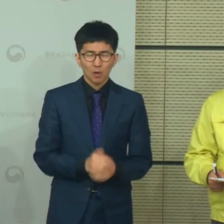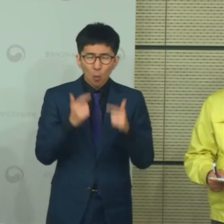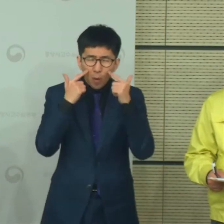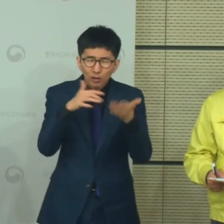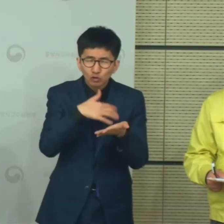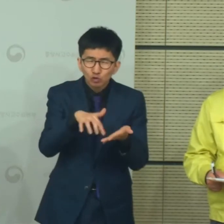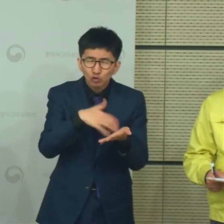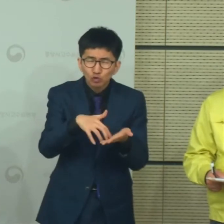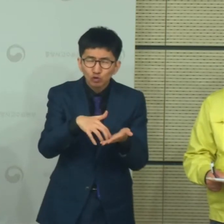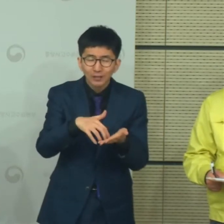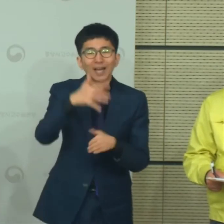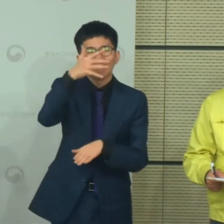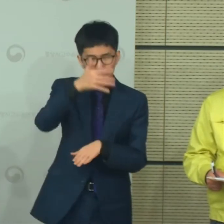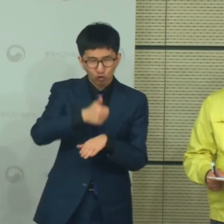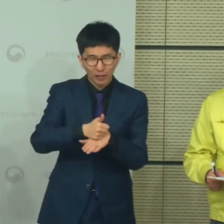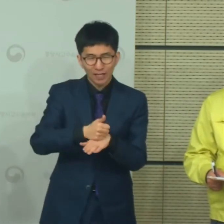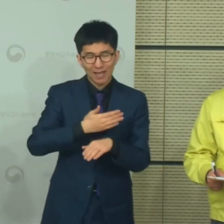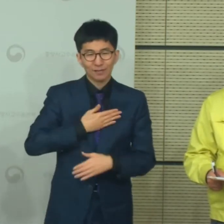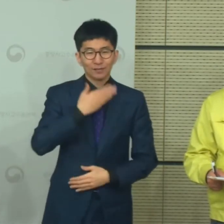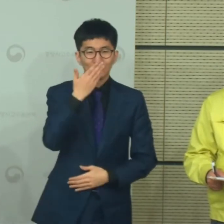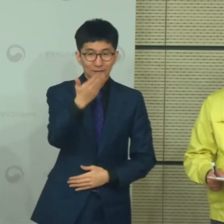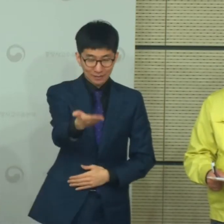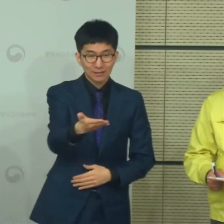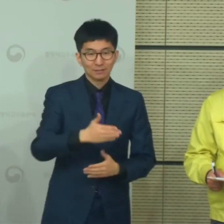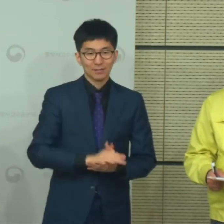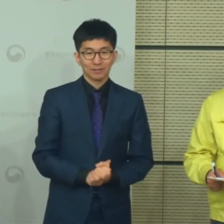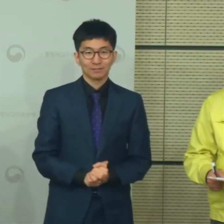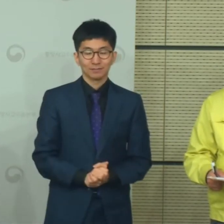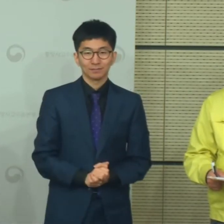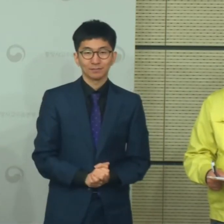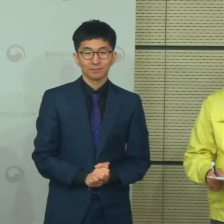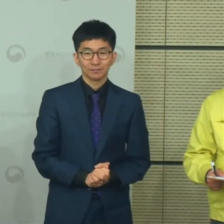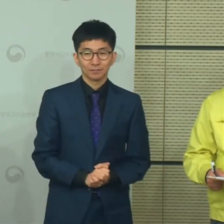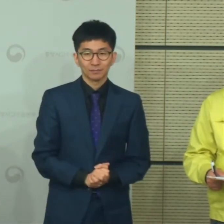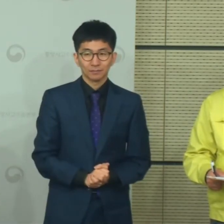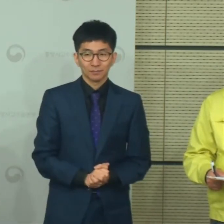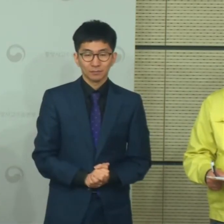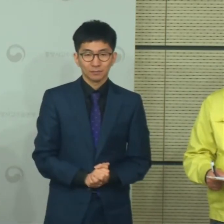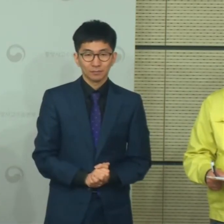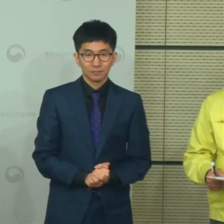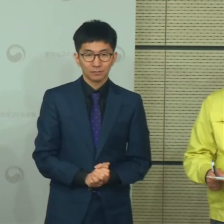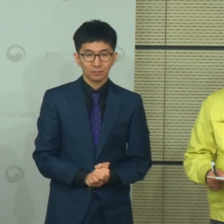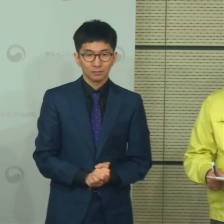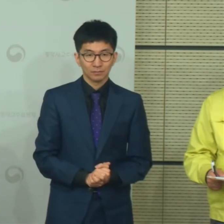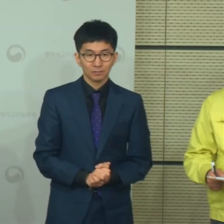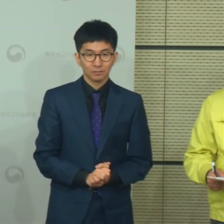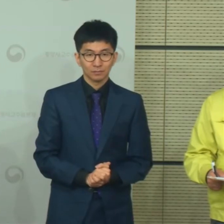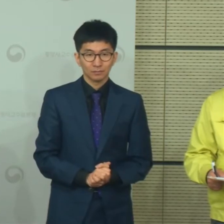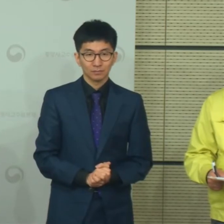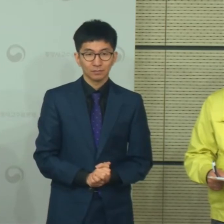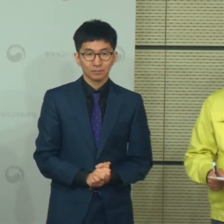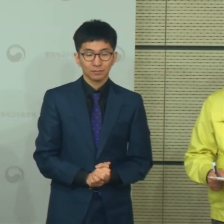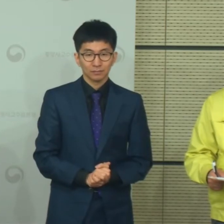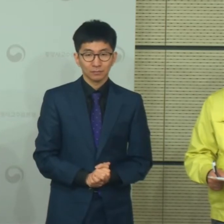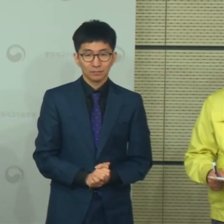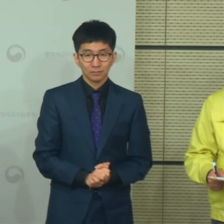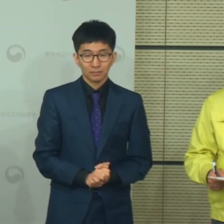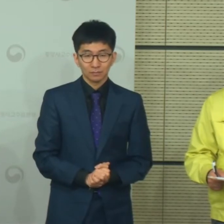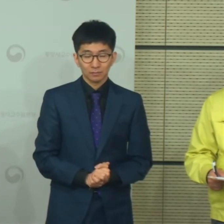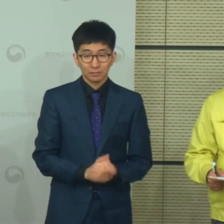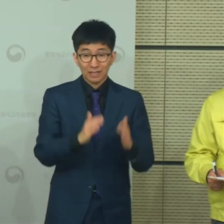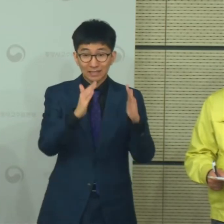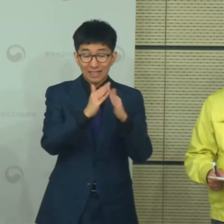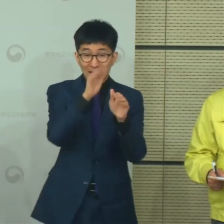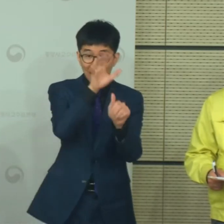정확한 숫자는 추후에 좀 공개를 그 연락을 드리도록 하겠습니다. 그리고 그 지금 자가진단